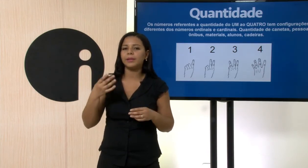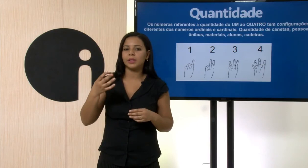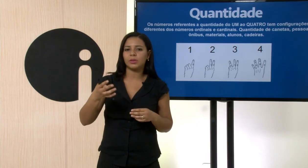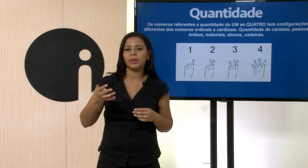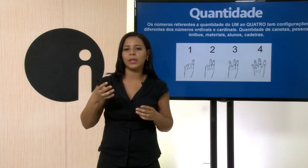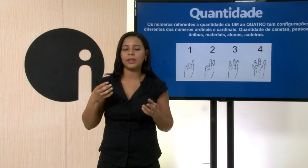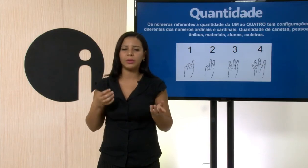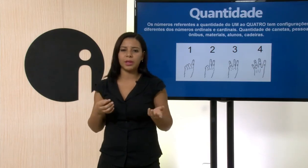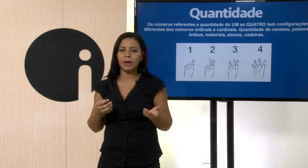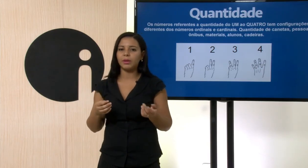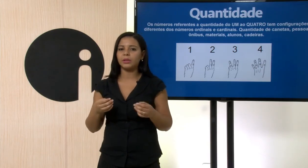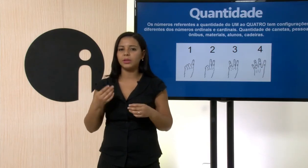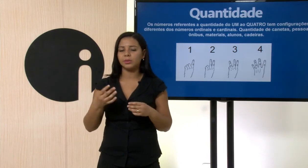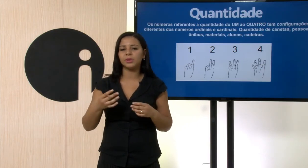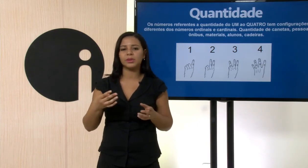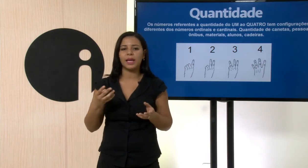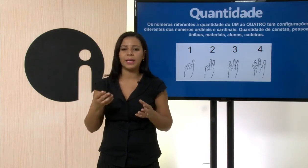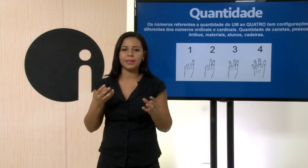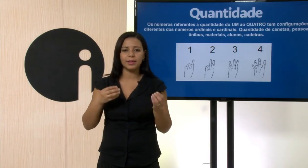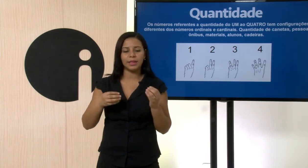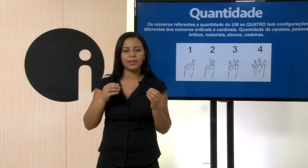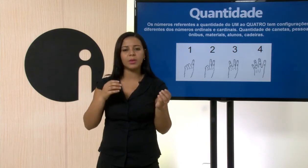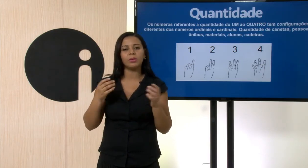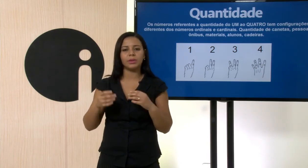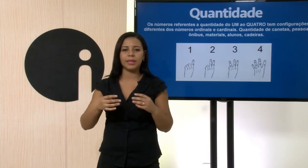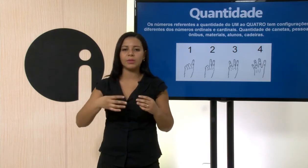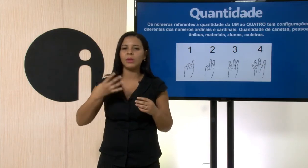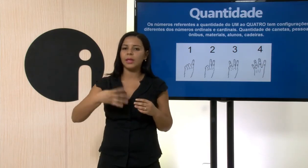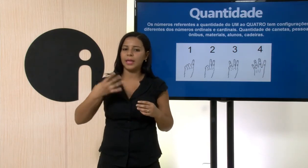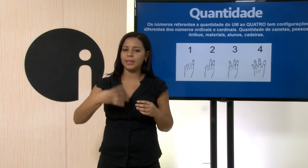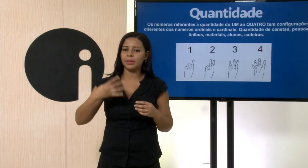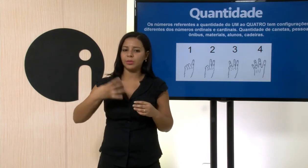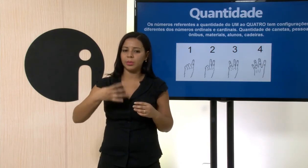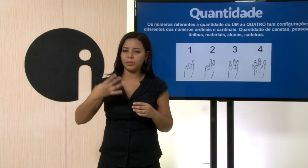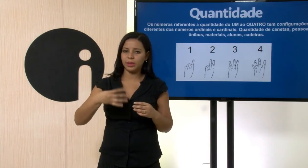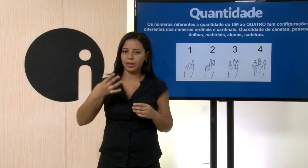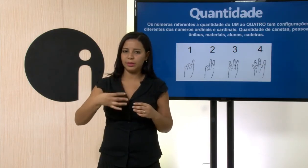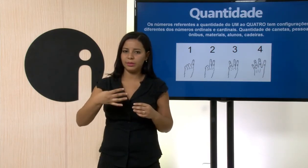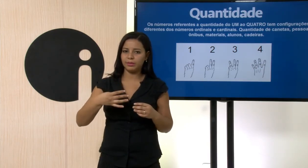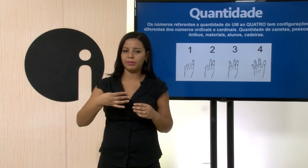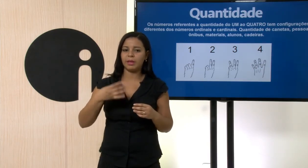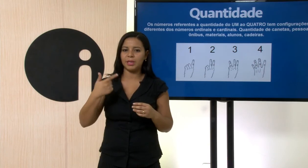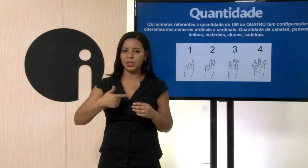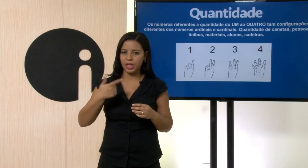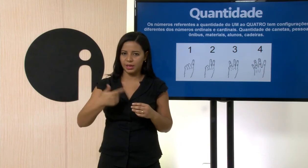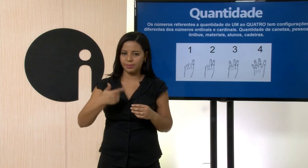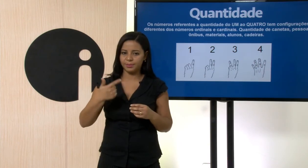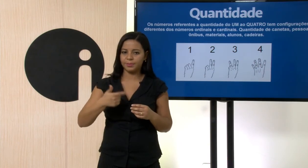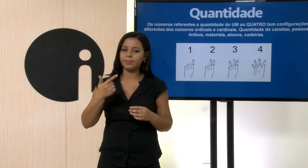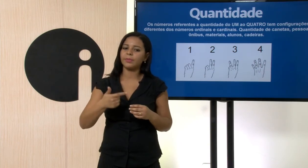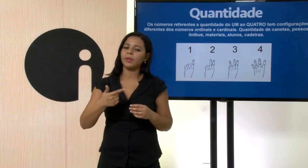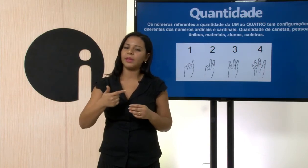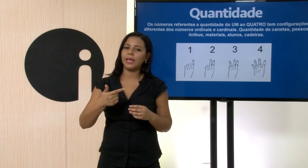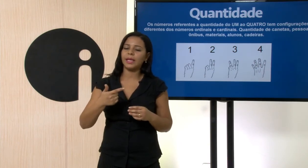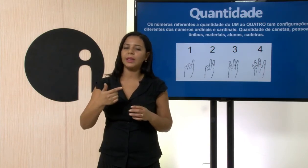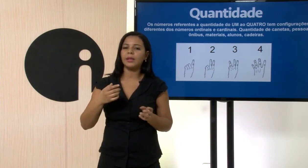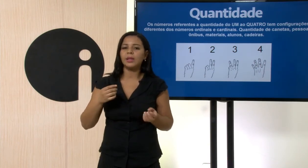quarta zona eleitoral, aí nós vamos usar nesse contexto, esse número que vai mexer, ok? E